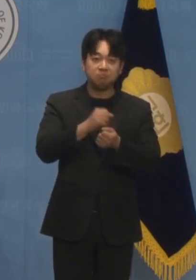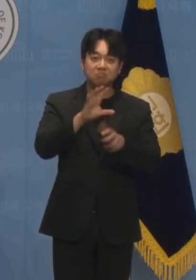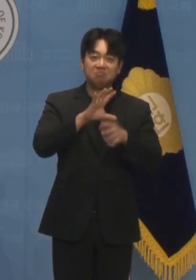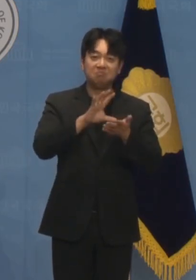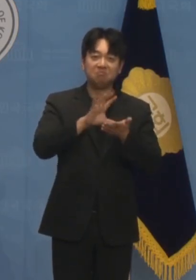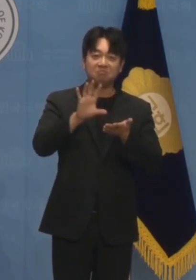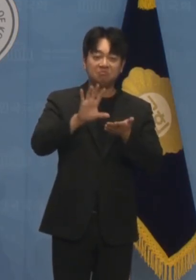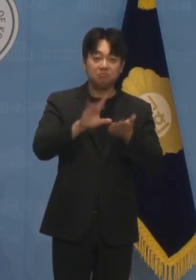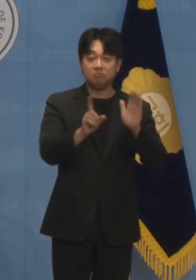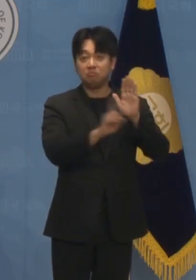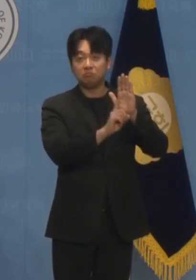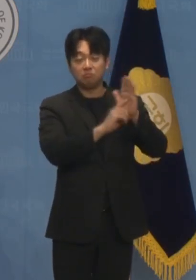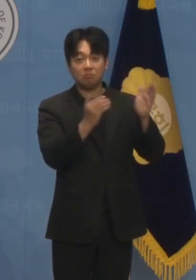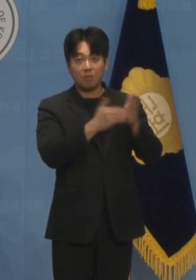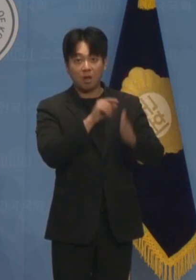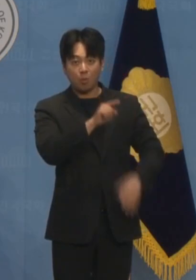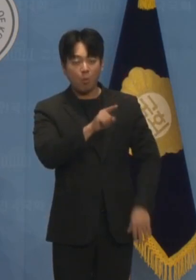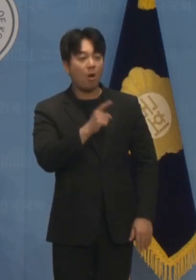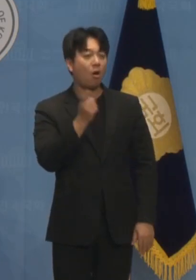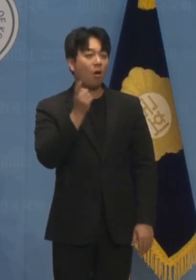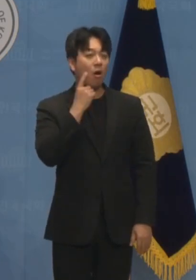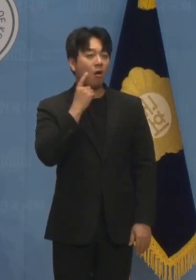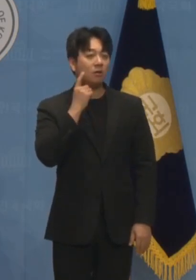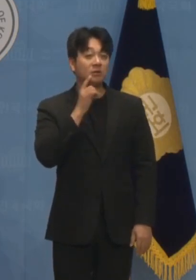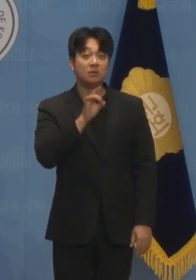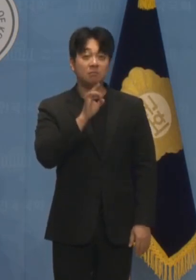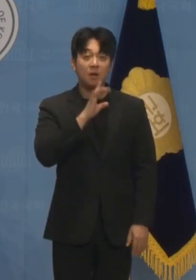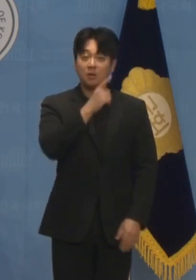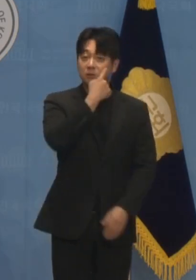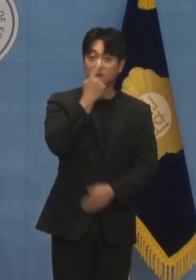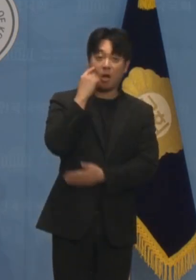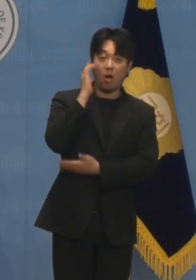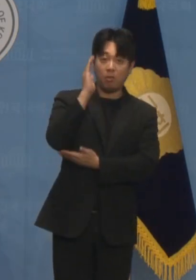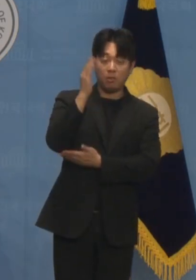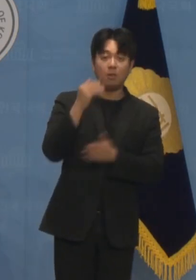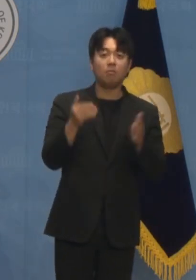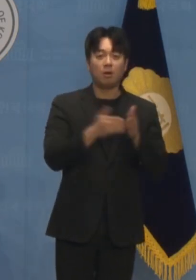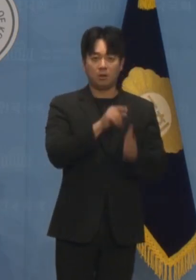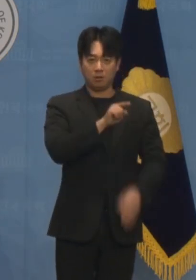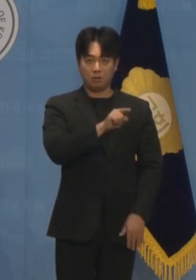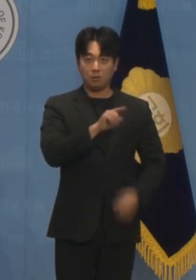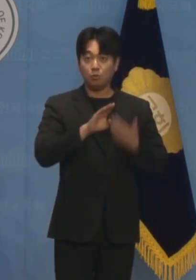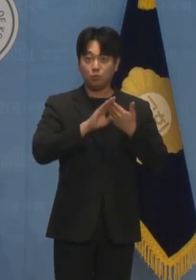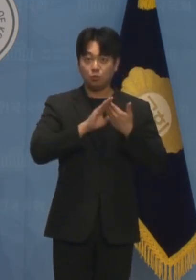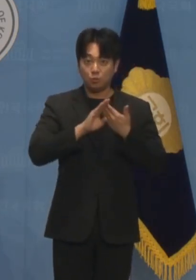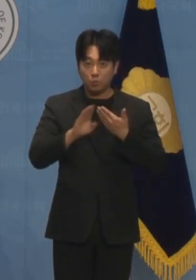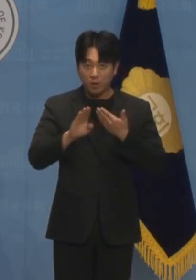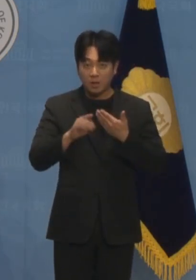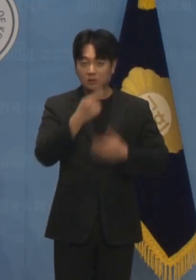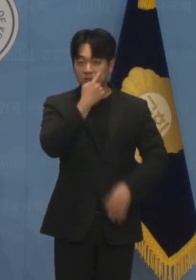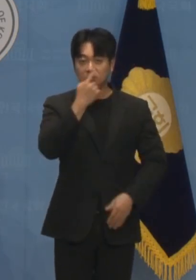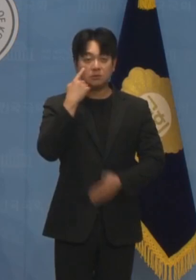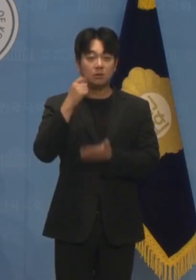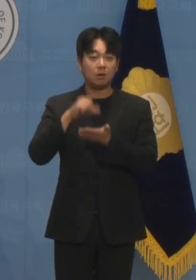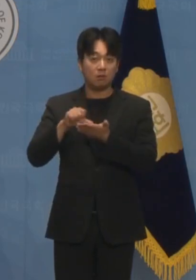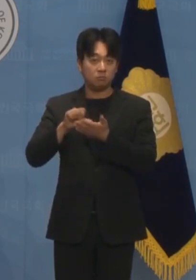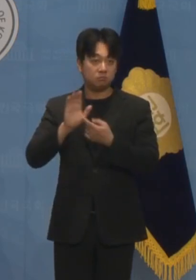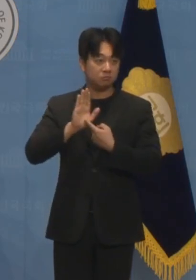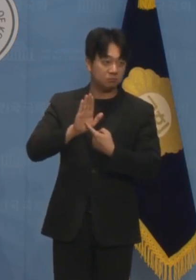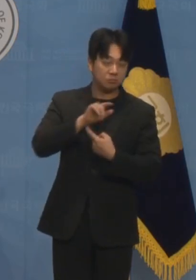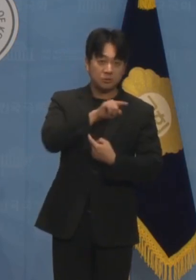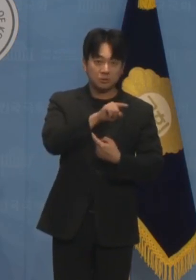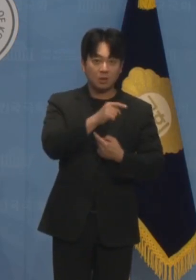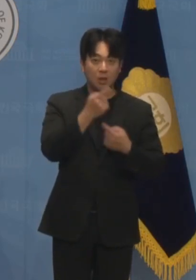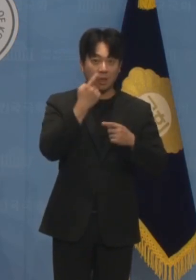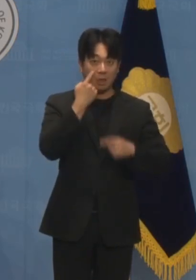중에도 거짓말까지 서슴지 않다가 녹취 공개와 정언을 통해 바로 들통이